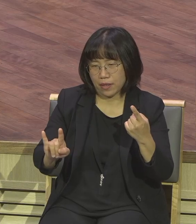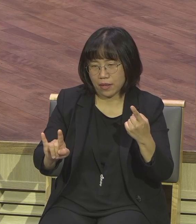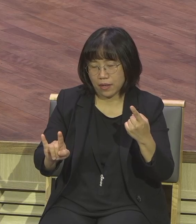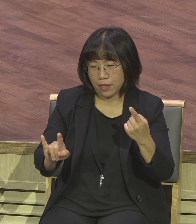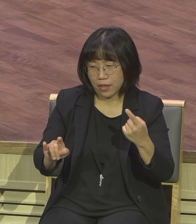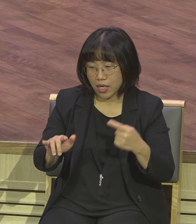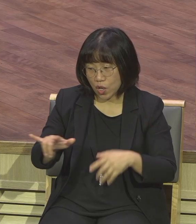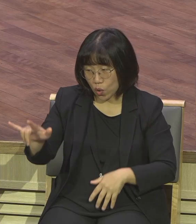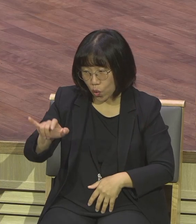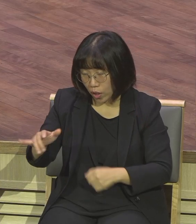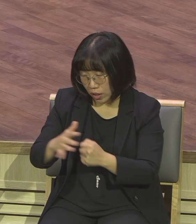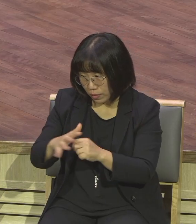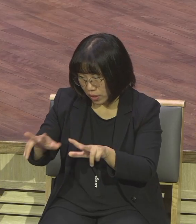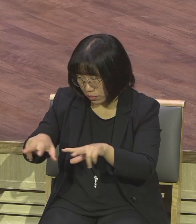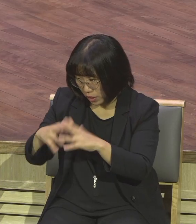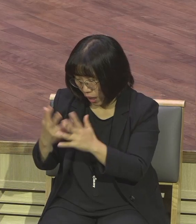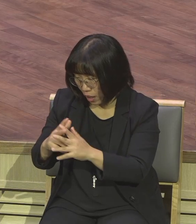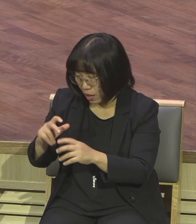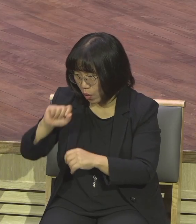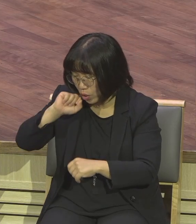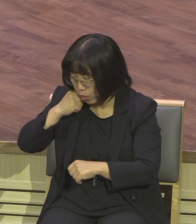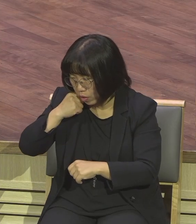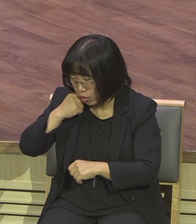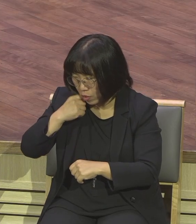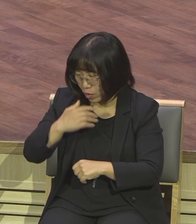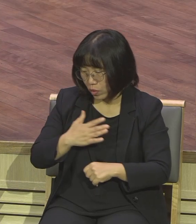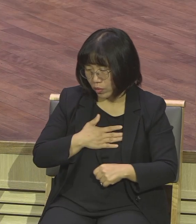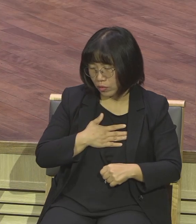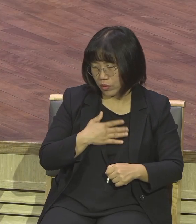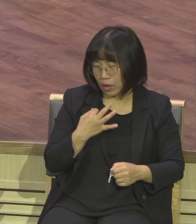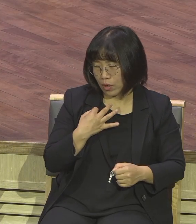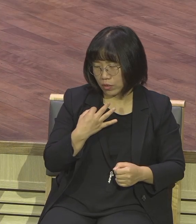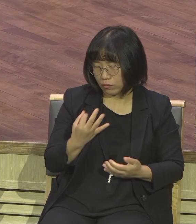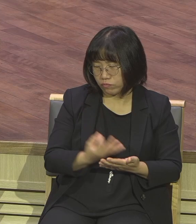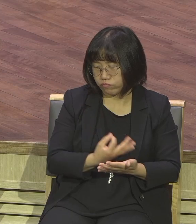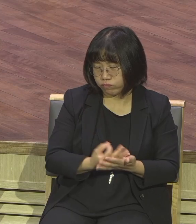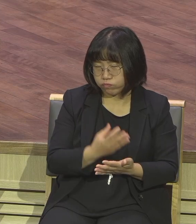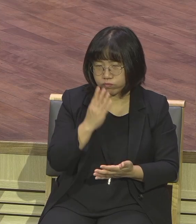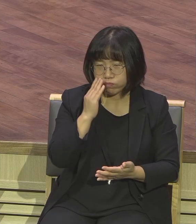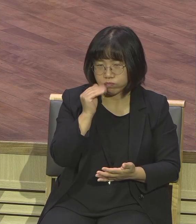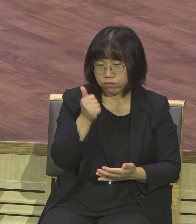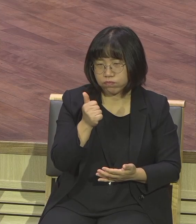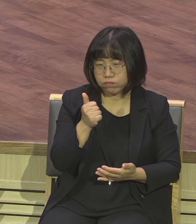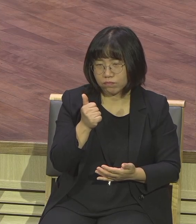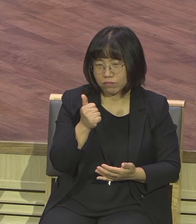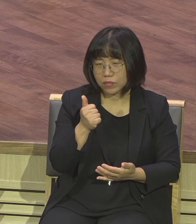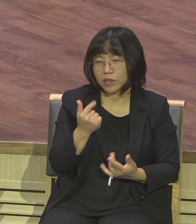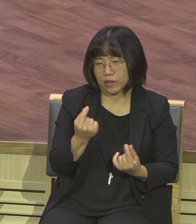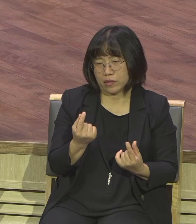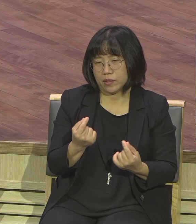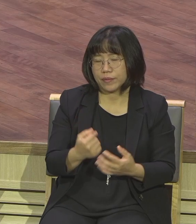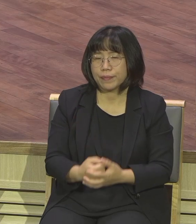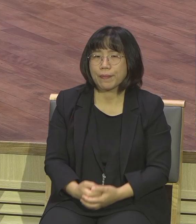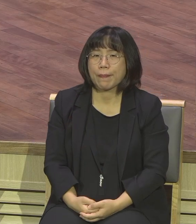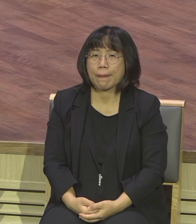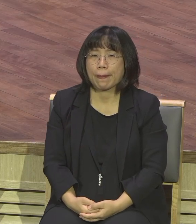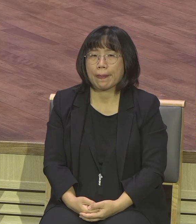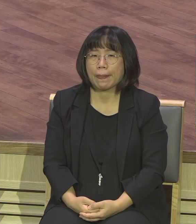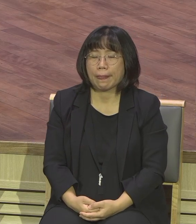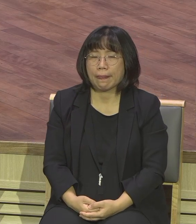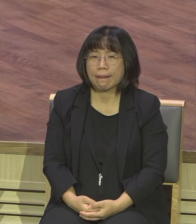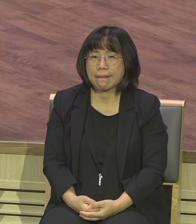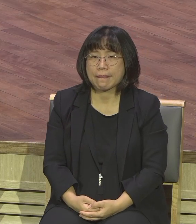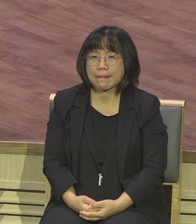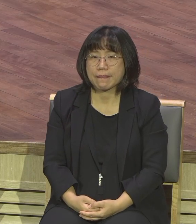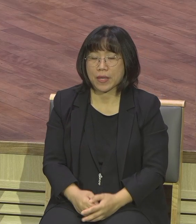계속 번성이 돼. 이게 로봇 축복이라. 바꾸는 줄 믿습니다. 그런 분들이 있더라고